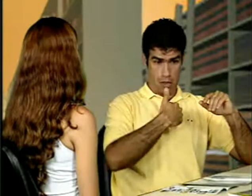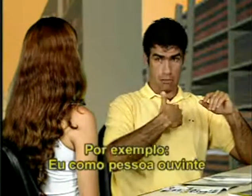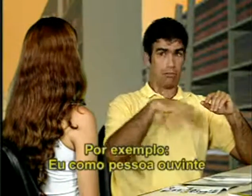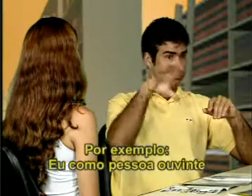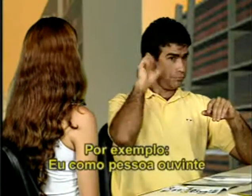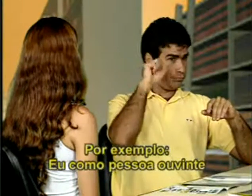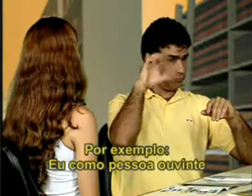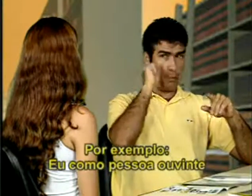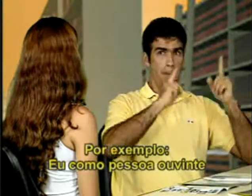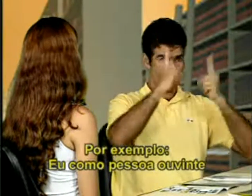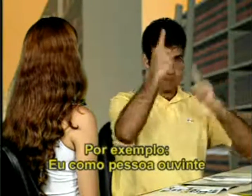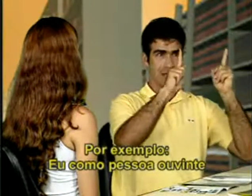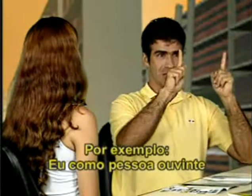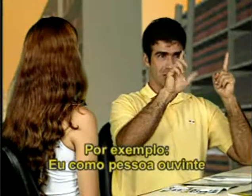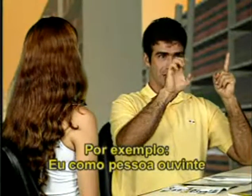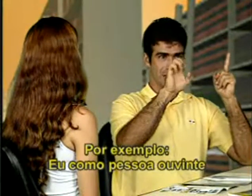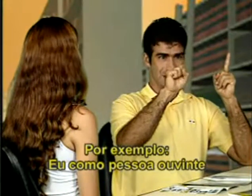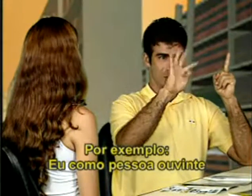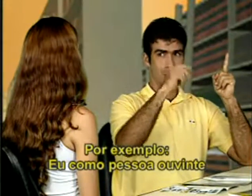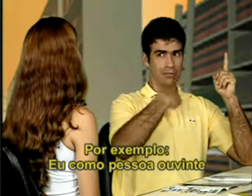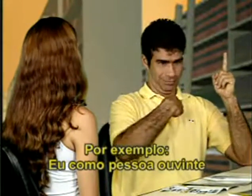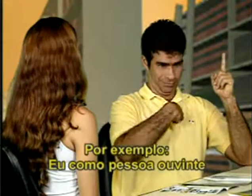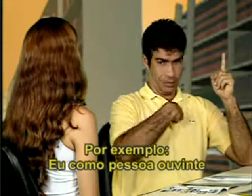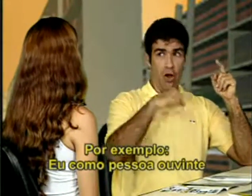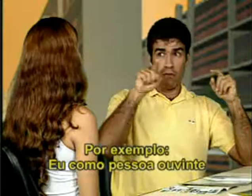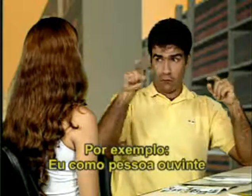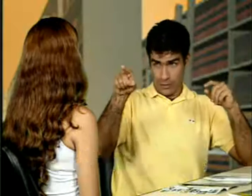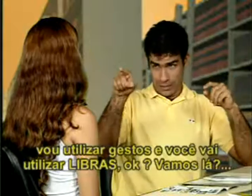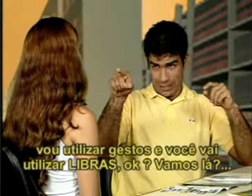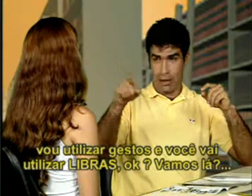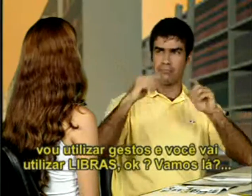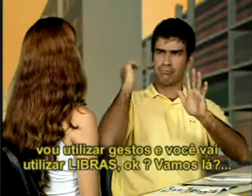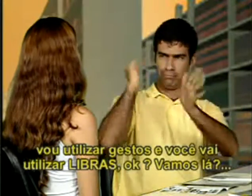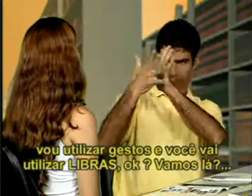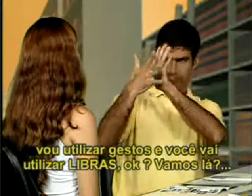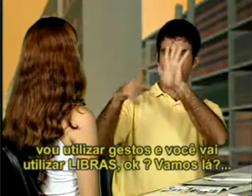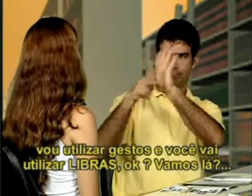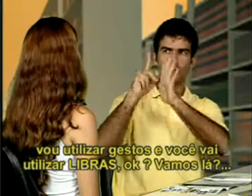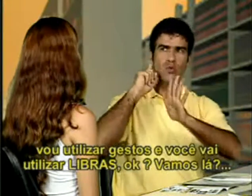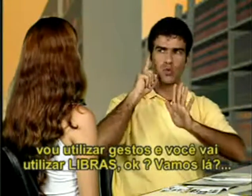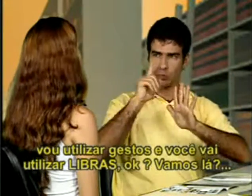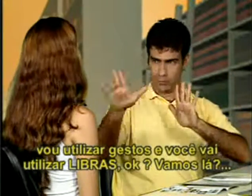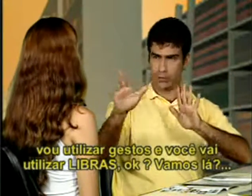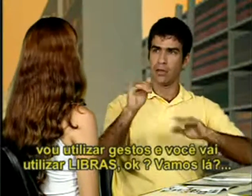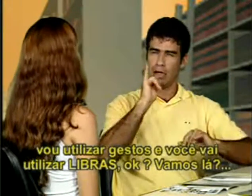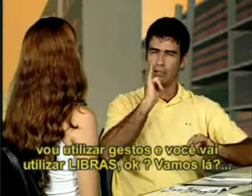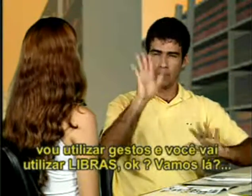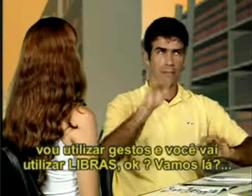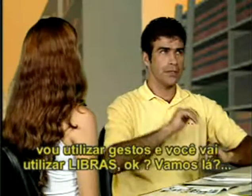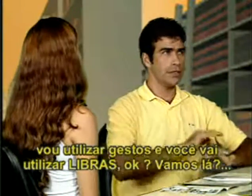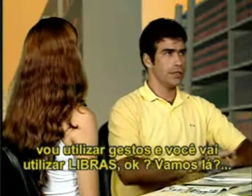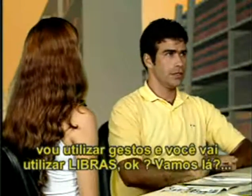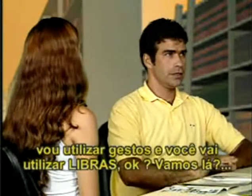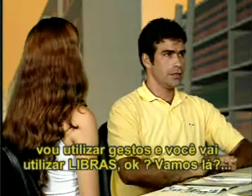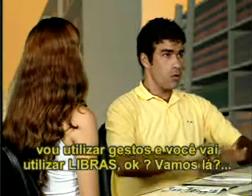Por exemplo, eu como pessoa ouvinte vou utilizar gestos e você vai utilizar libras, ok? Vamos lá.